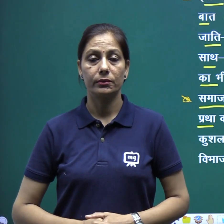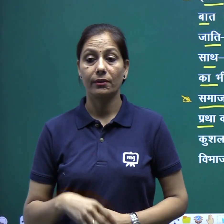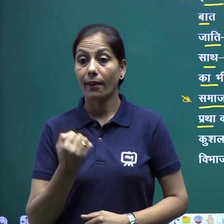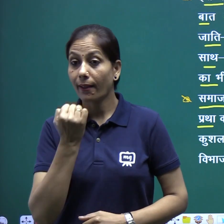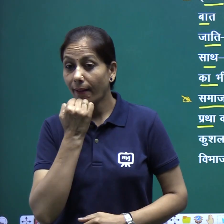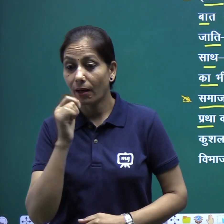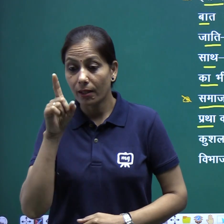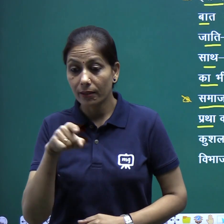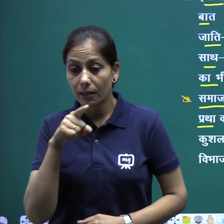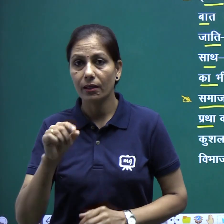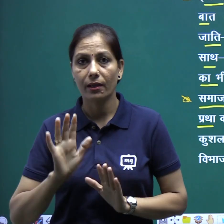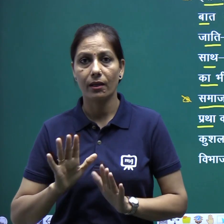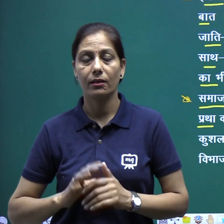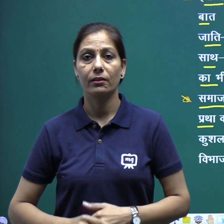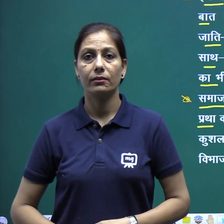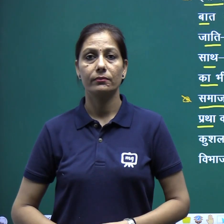गलत ठहराकर